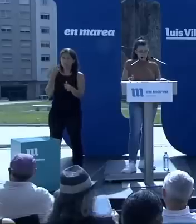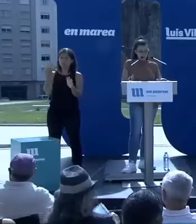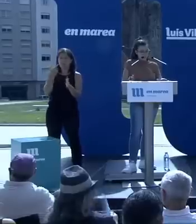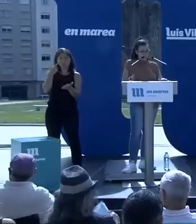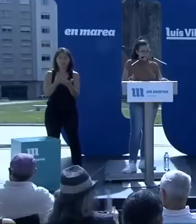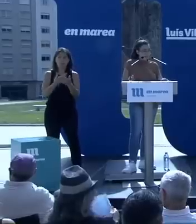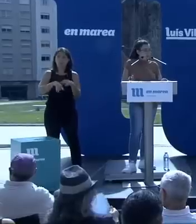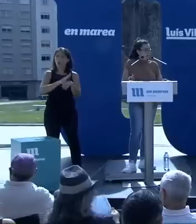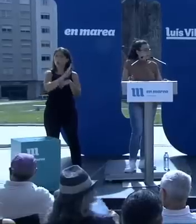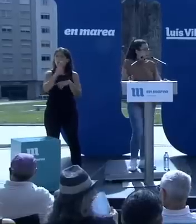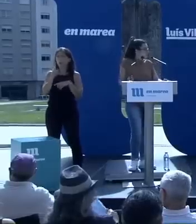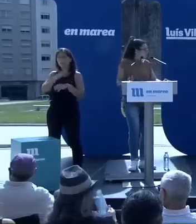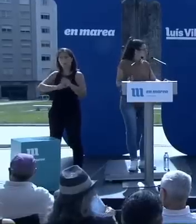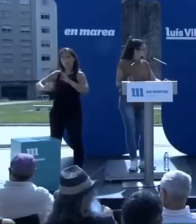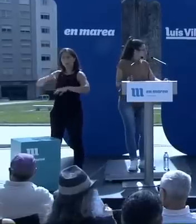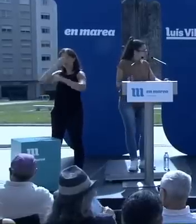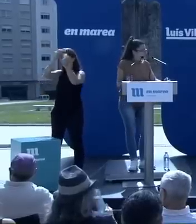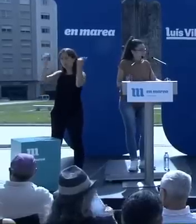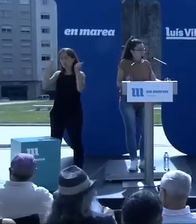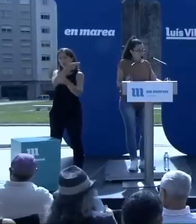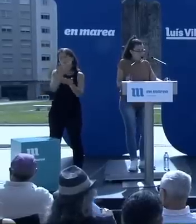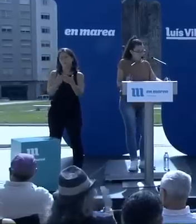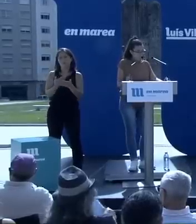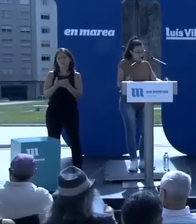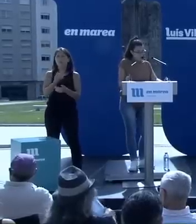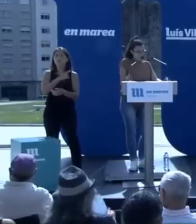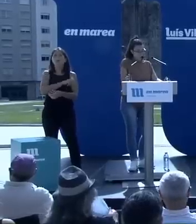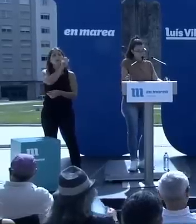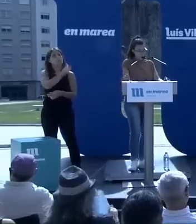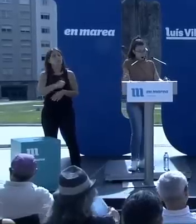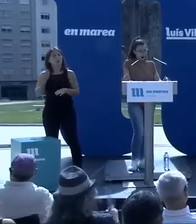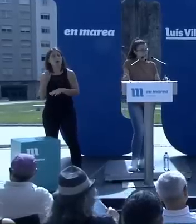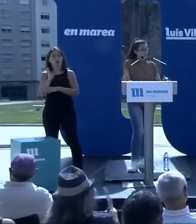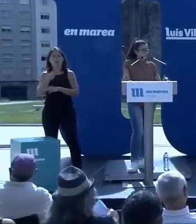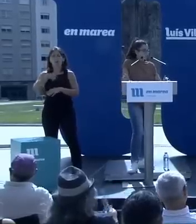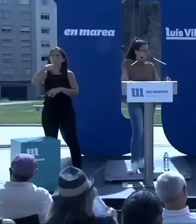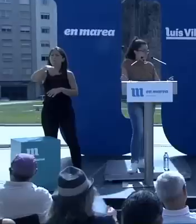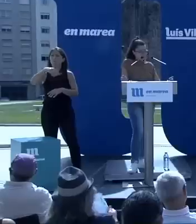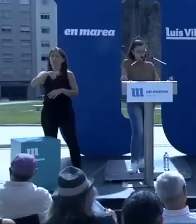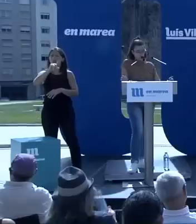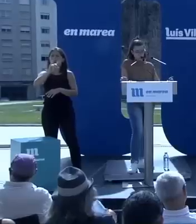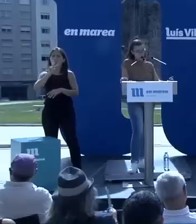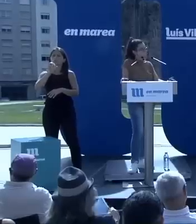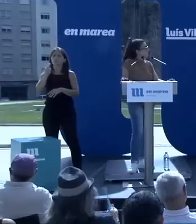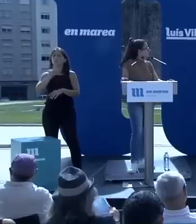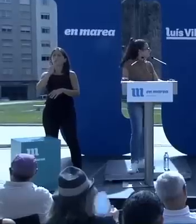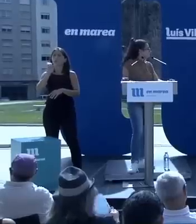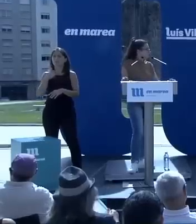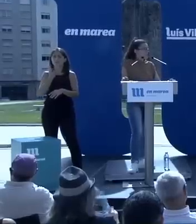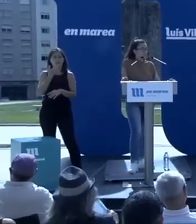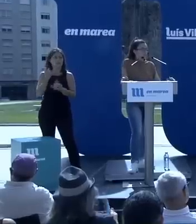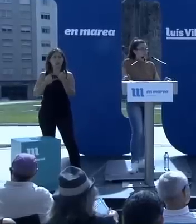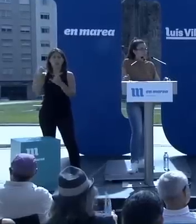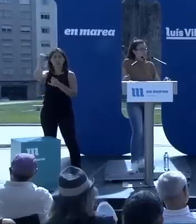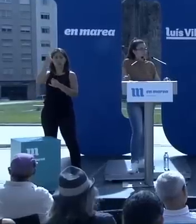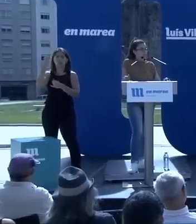Partido Popular. E finalmente xa o noso candidato á presidencia, Luís Villares, cuxa traxectoria no eido político,